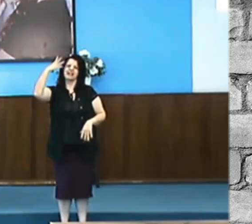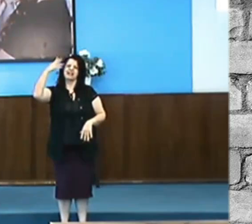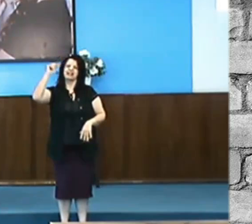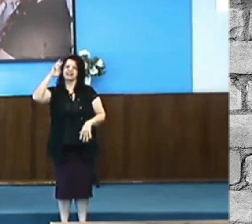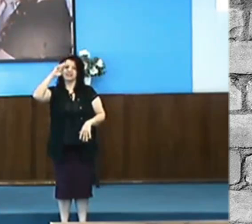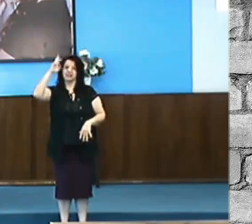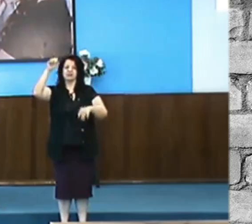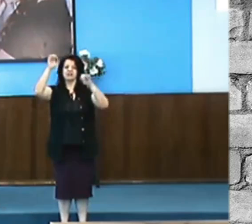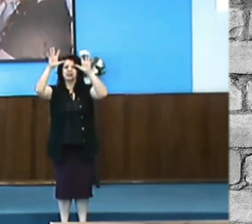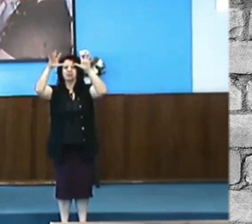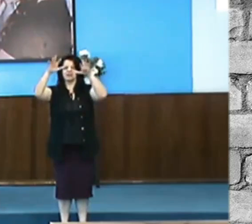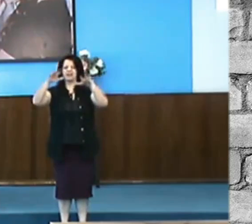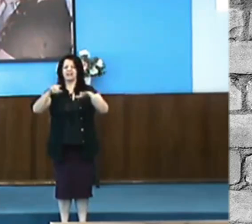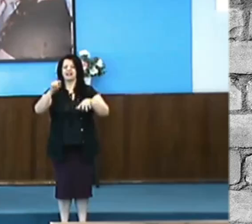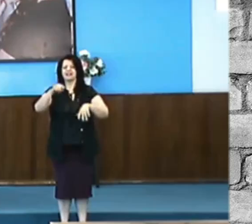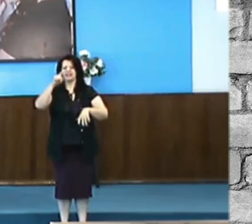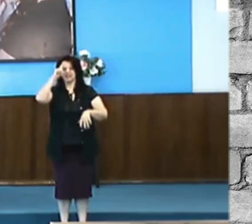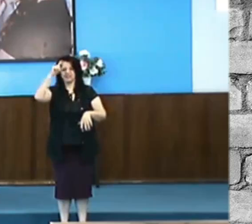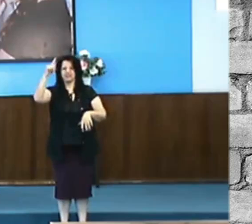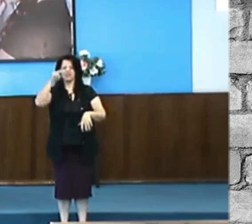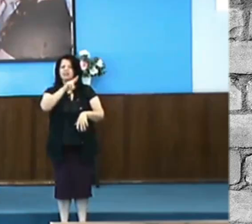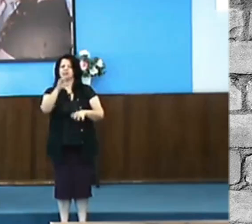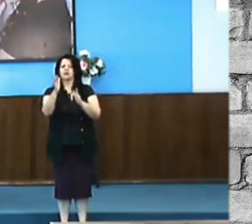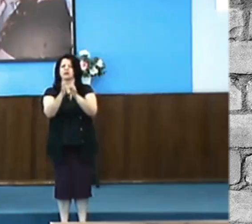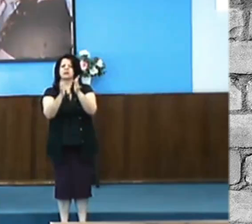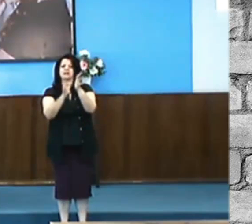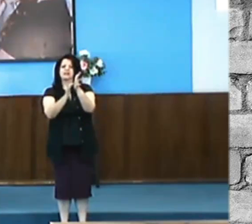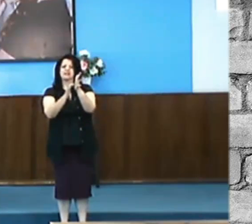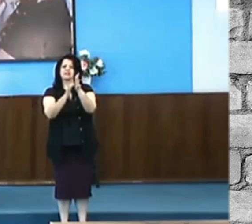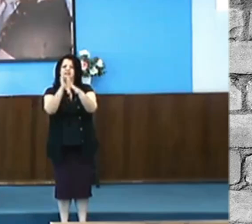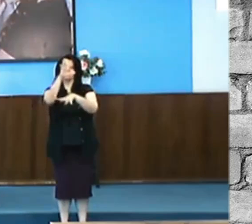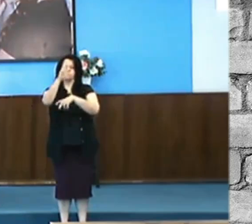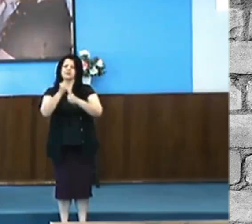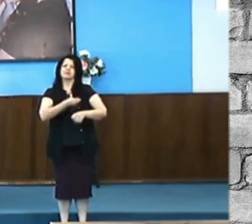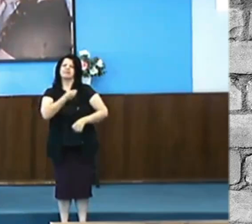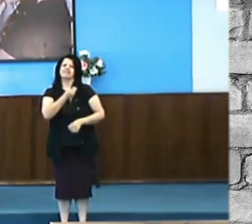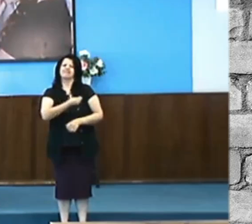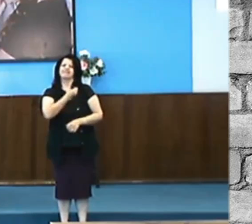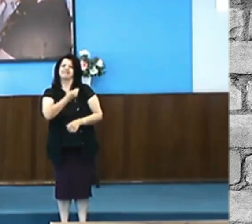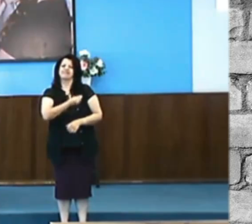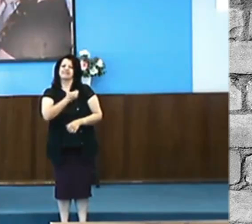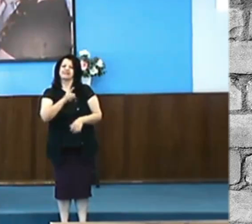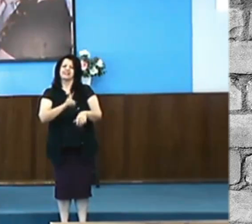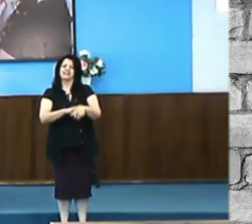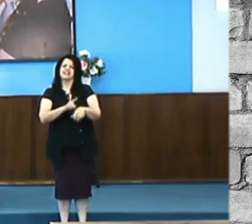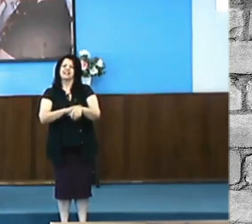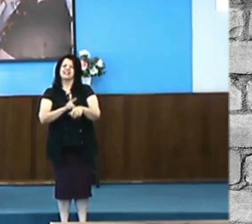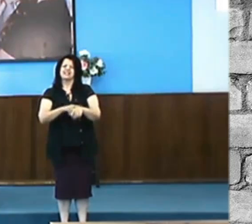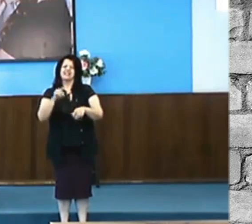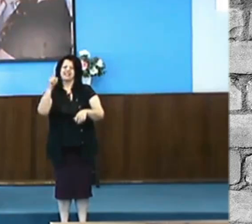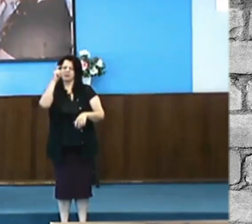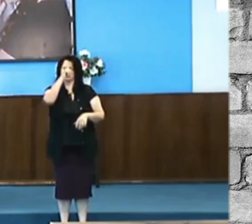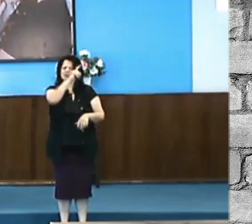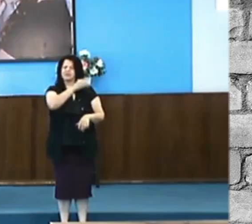sobre você durante todo este dia. Que em nome de Jesus Cristo nós possamos viver esses momentos de